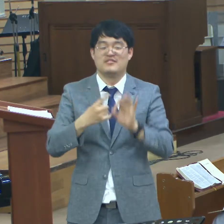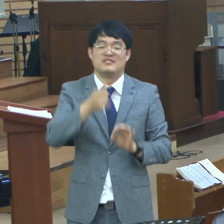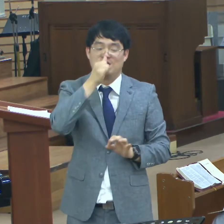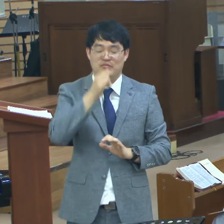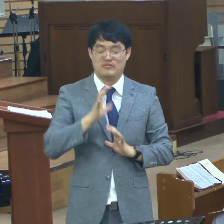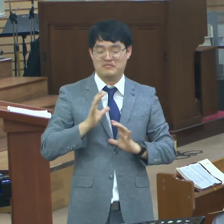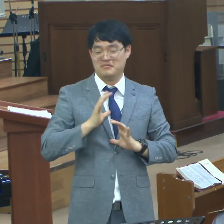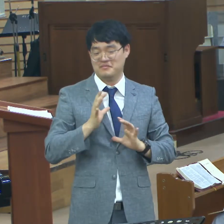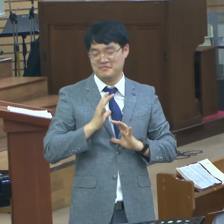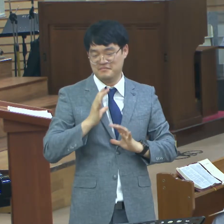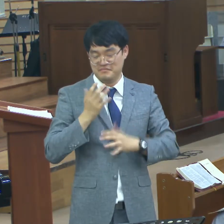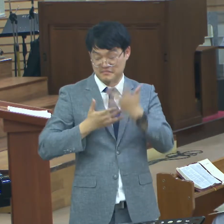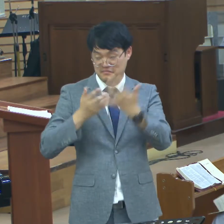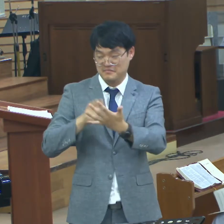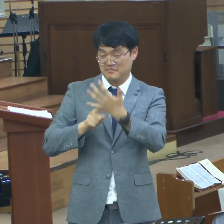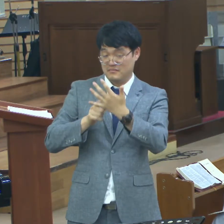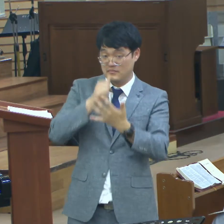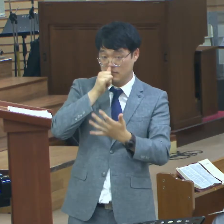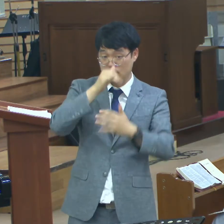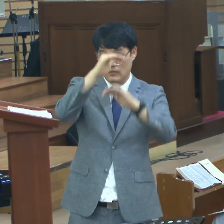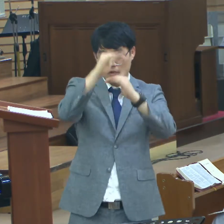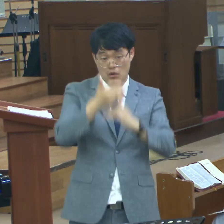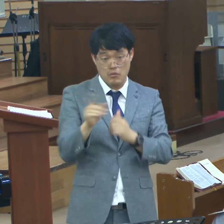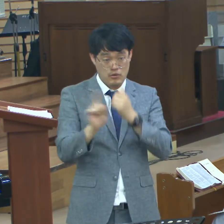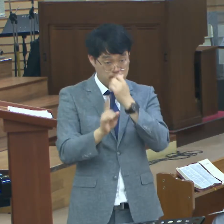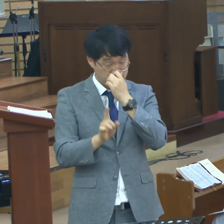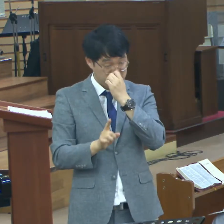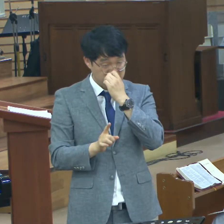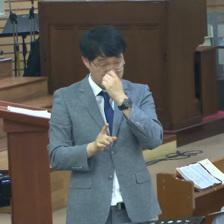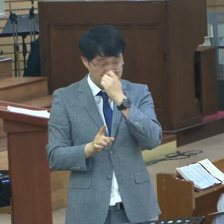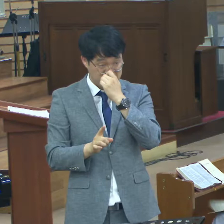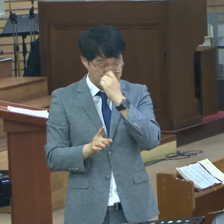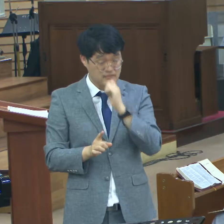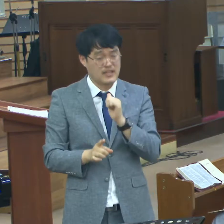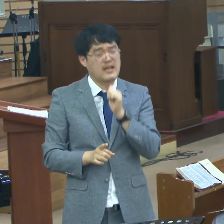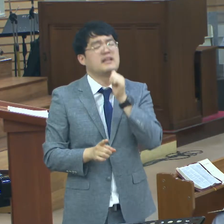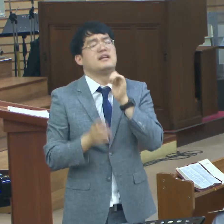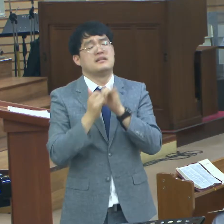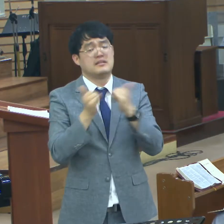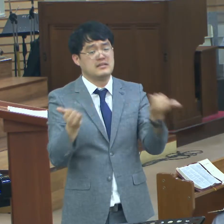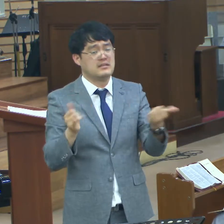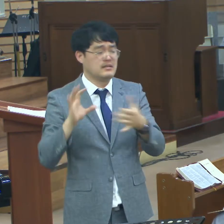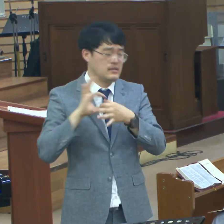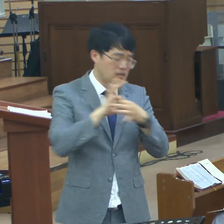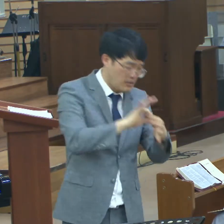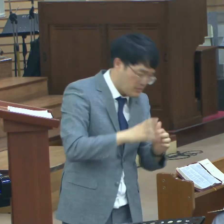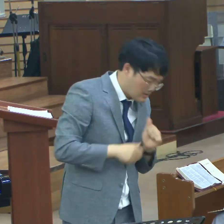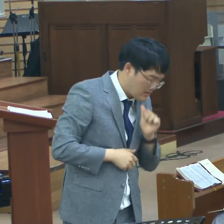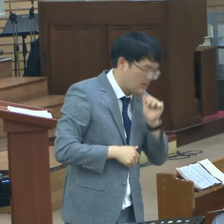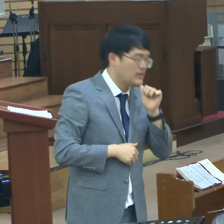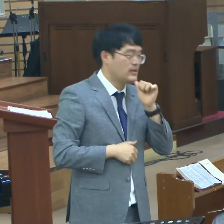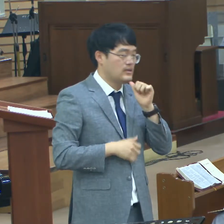나가지고. 근데 내용은 그런 거예요. 가난한 자는 계속 가난한 자라는 거예요.